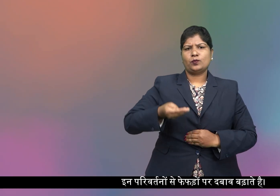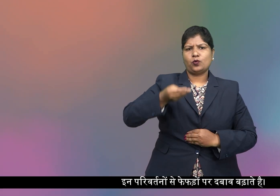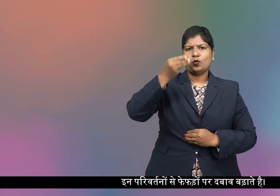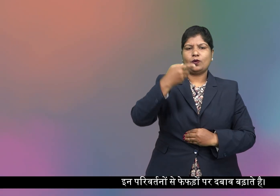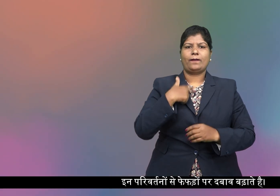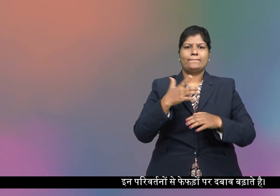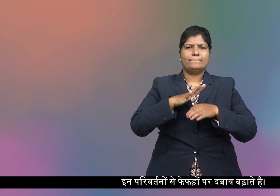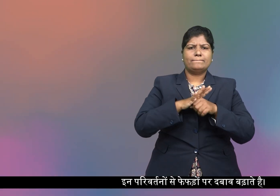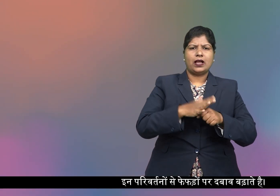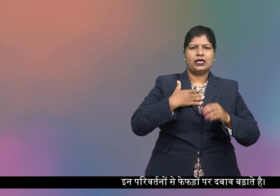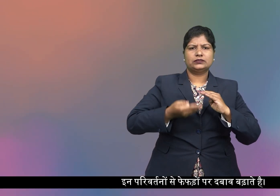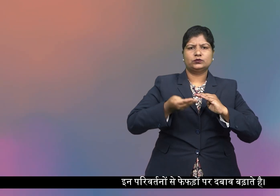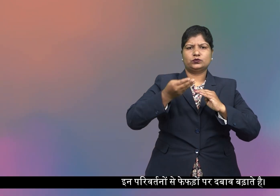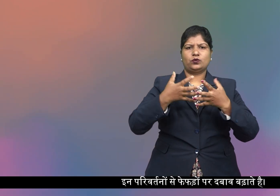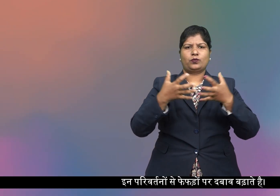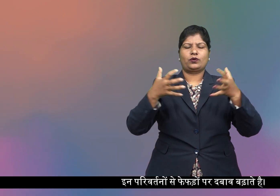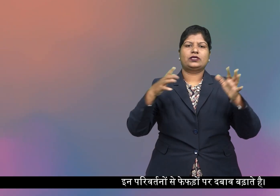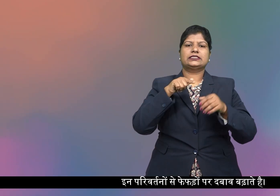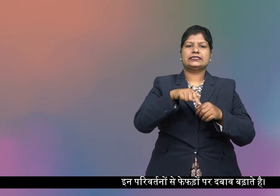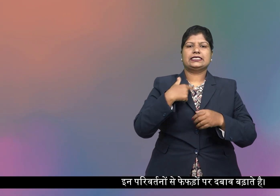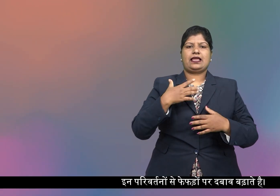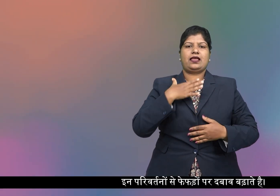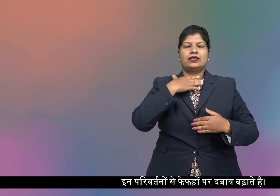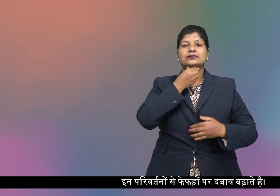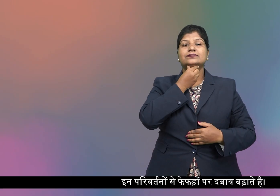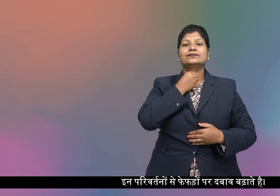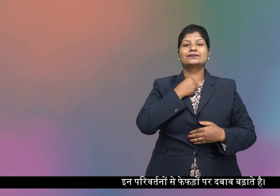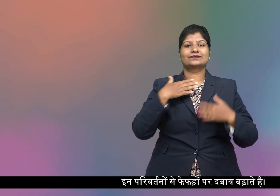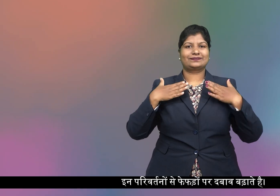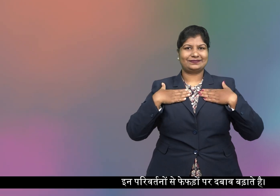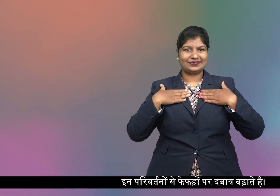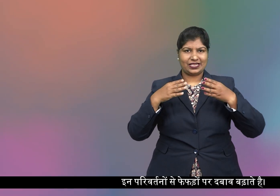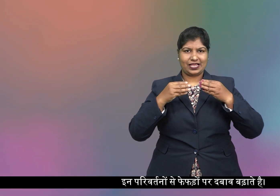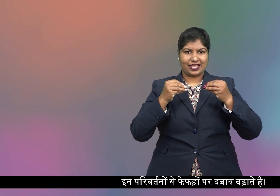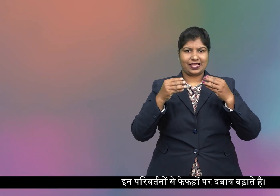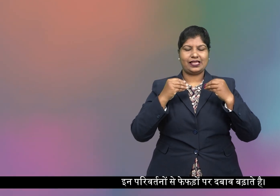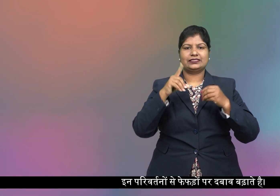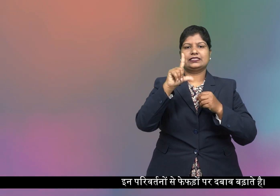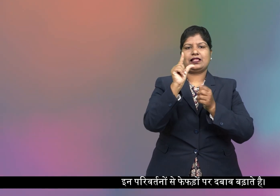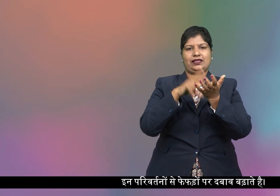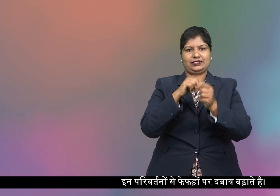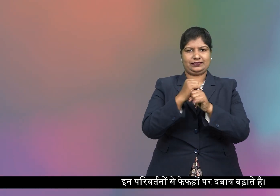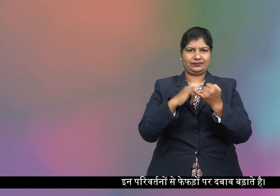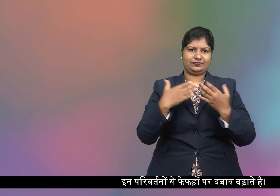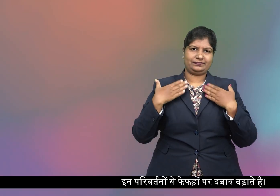पर दबाव पड़ते हैं।